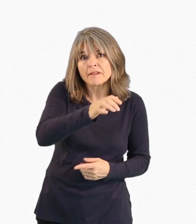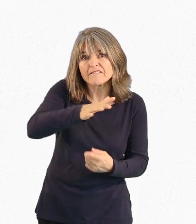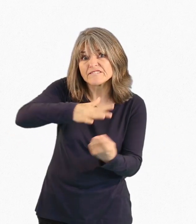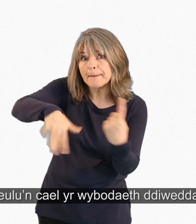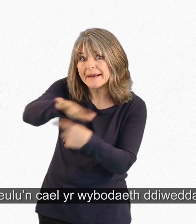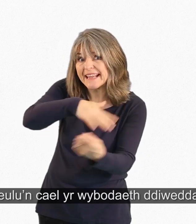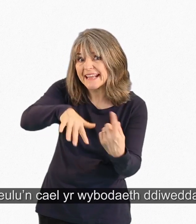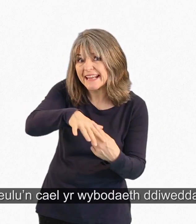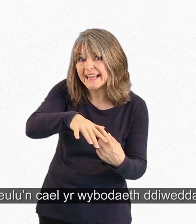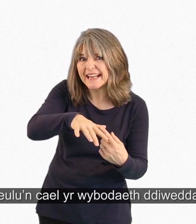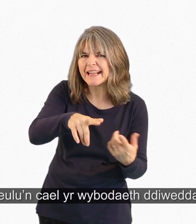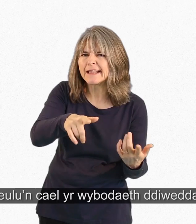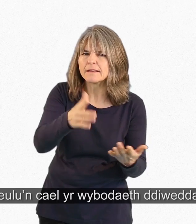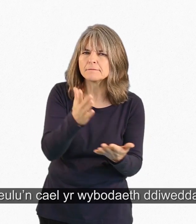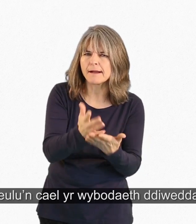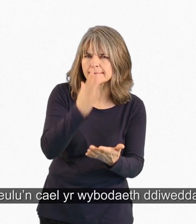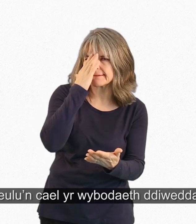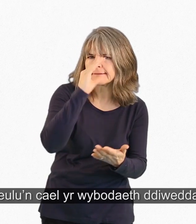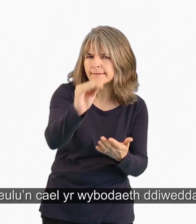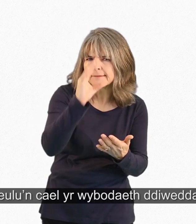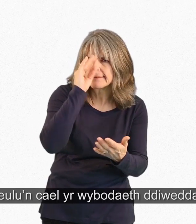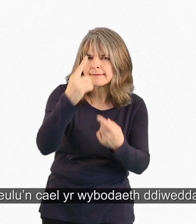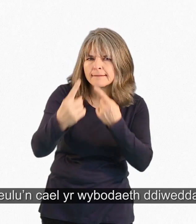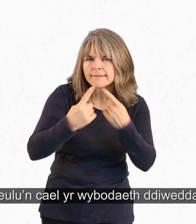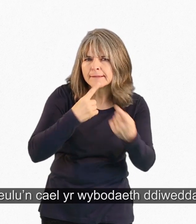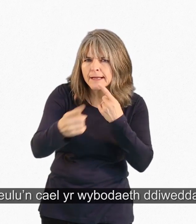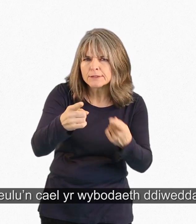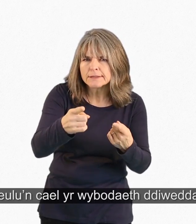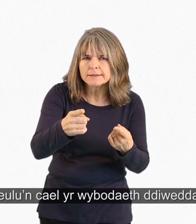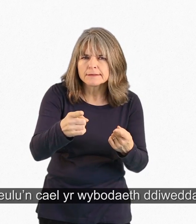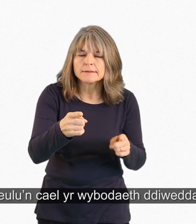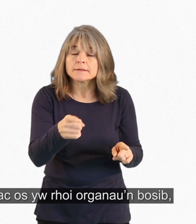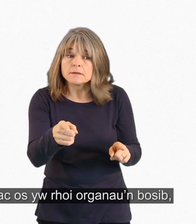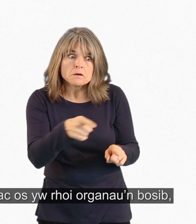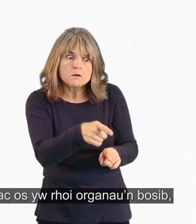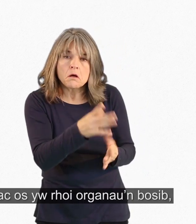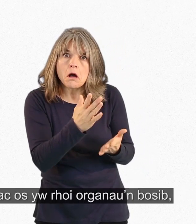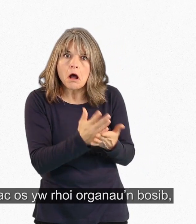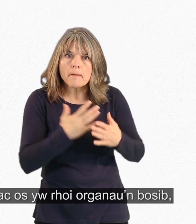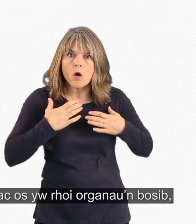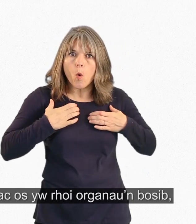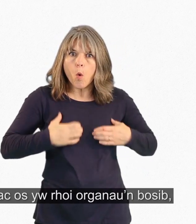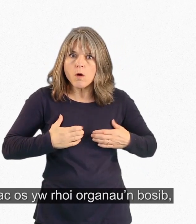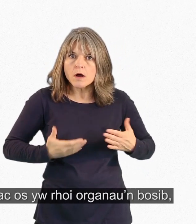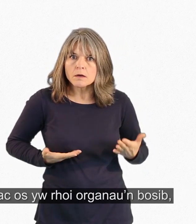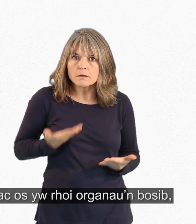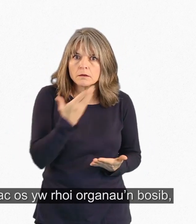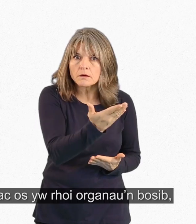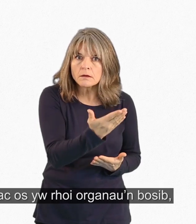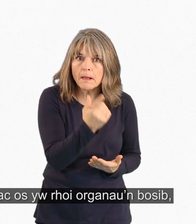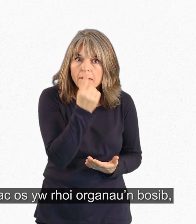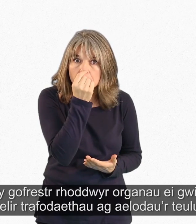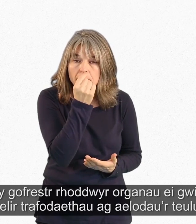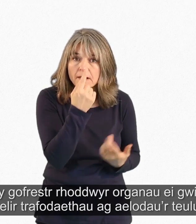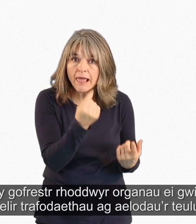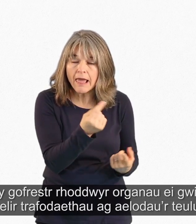Bydd y teulu'n cael yr wybodaeth ddiweddaraf Ac os yw rhoi organau'n bosib, yna caiff y